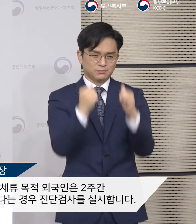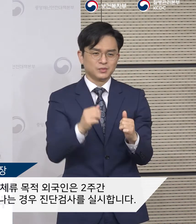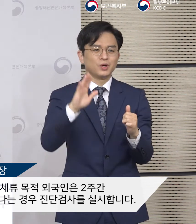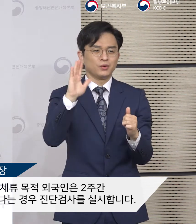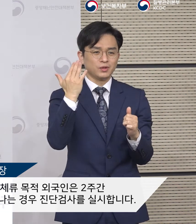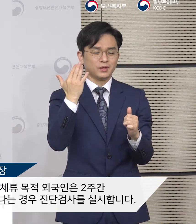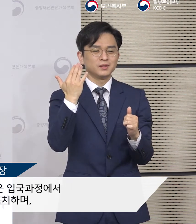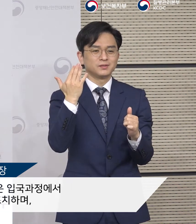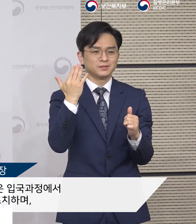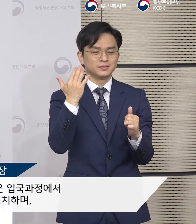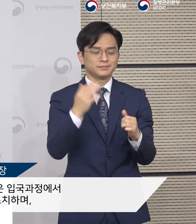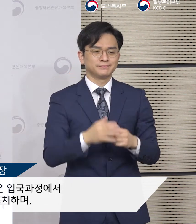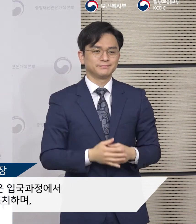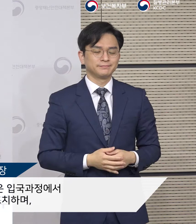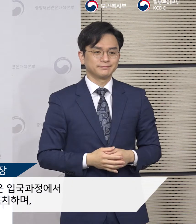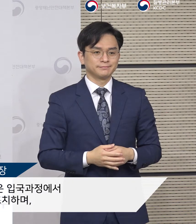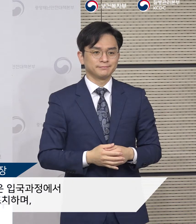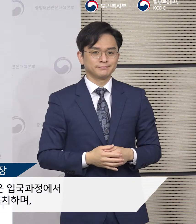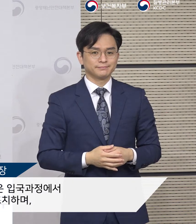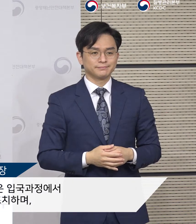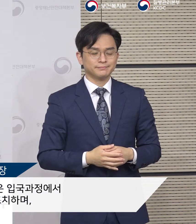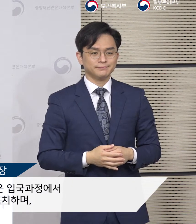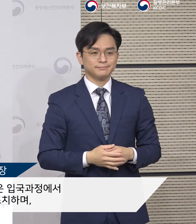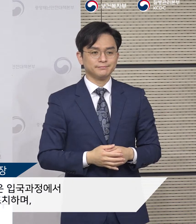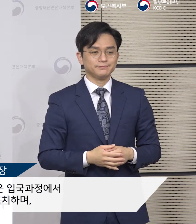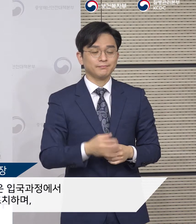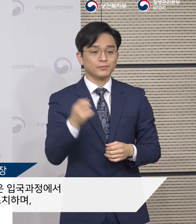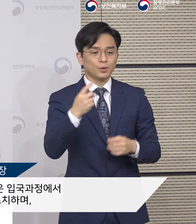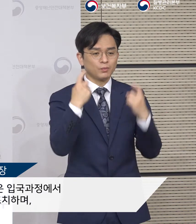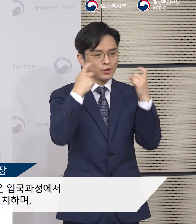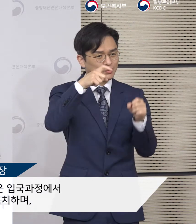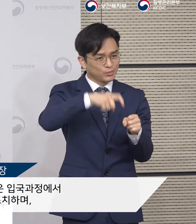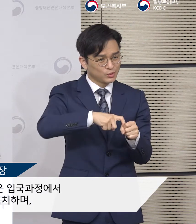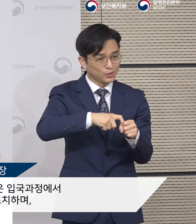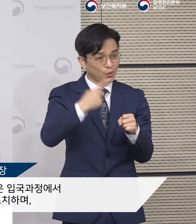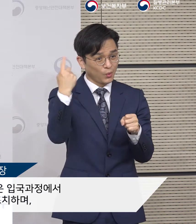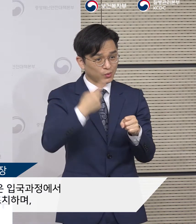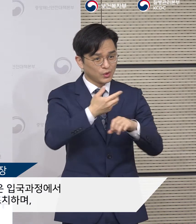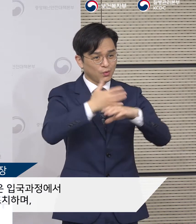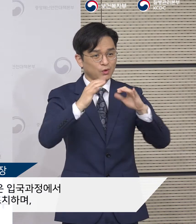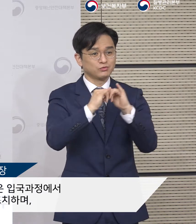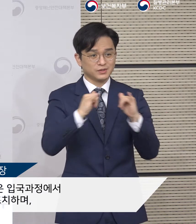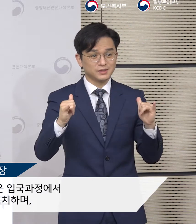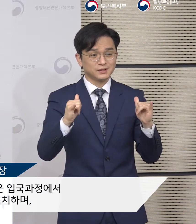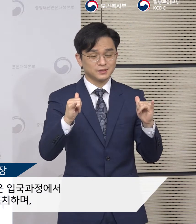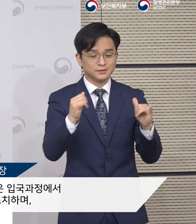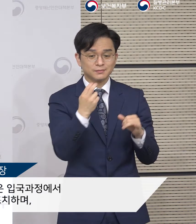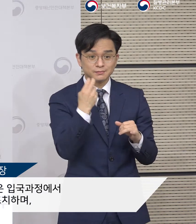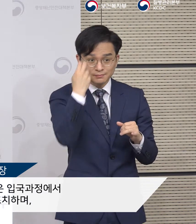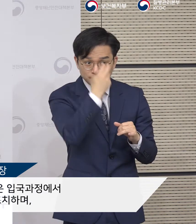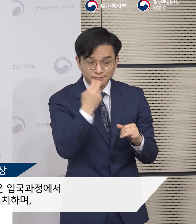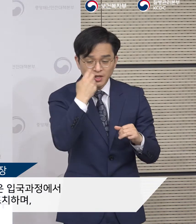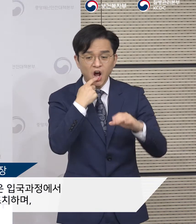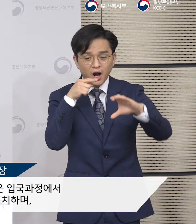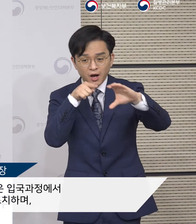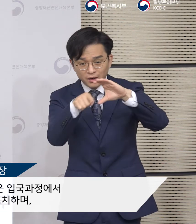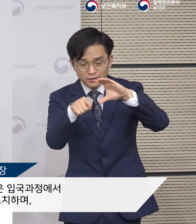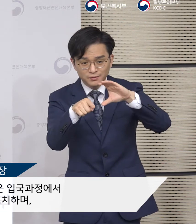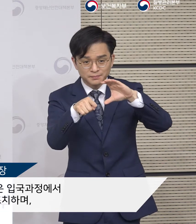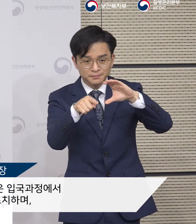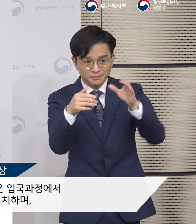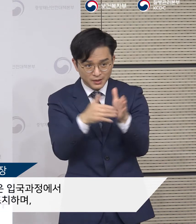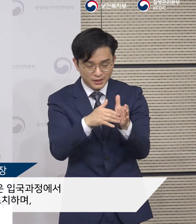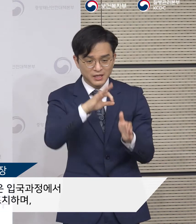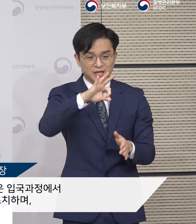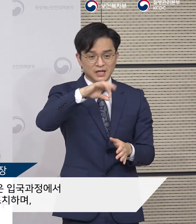진단검사를 실시합니다. 일정한 근소가 없는 단기 체류 목적의 외국인은 입국 과정에서 진단검사를 실시하여 음성을